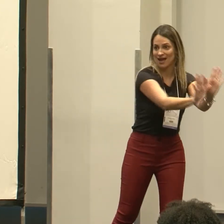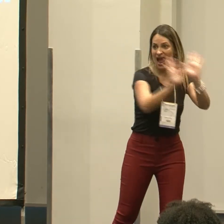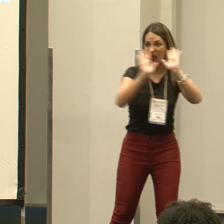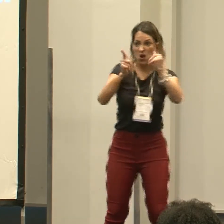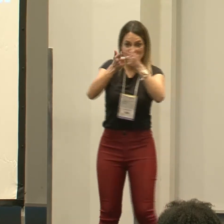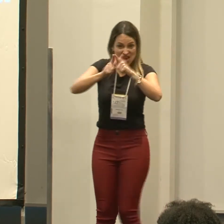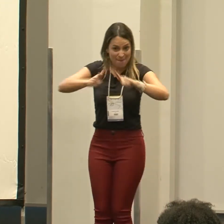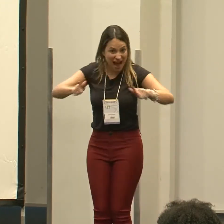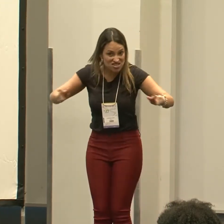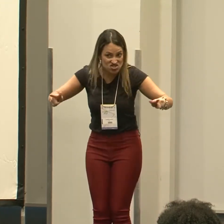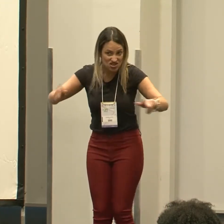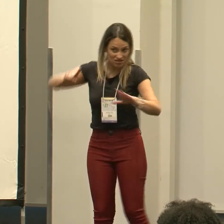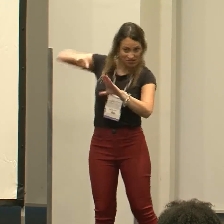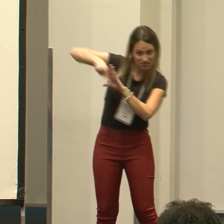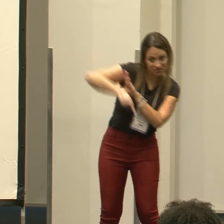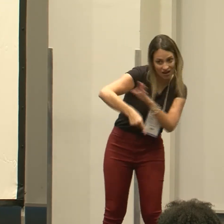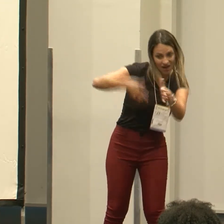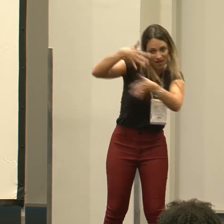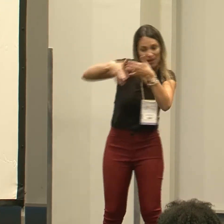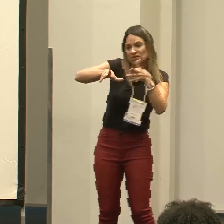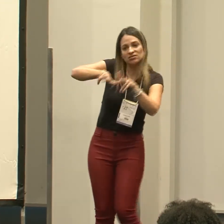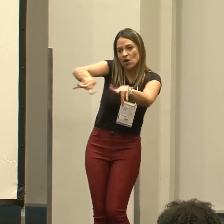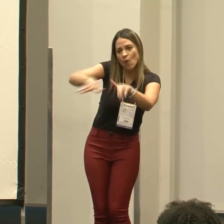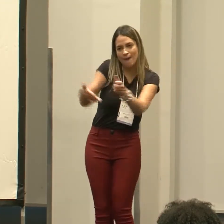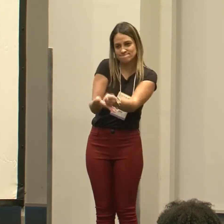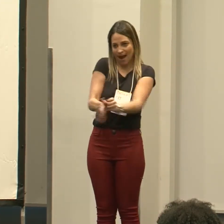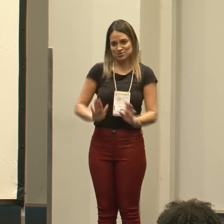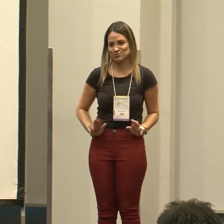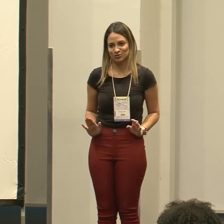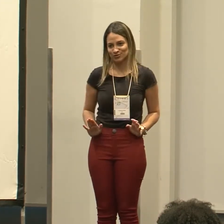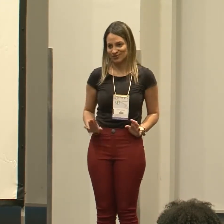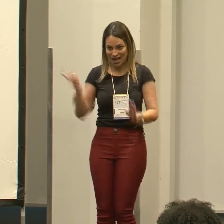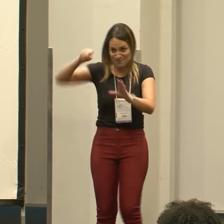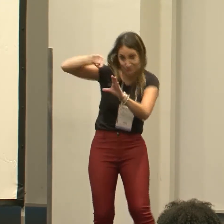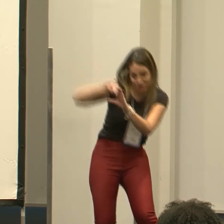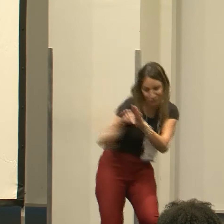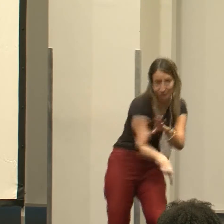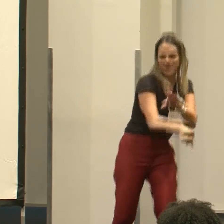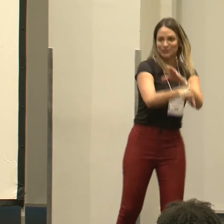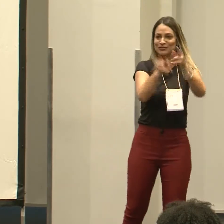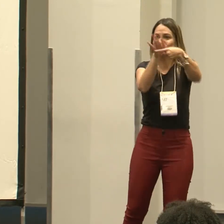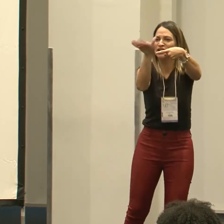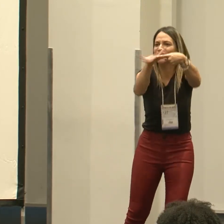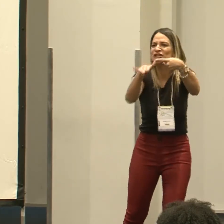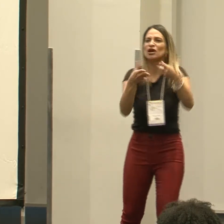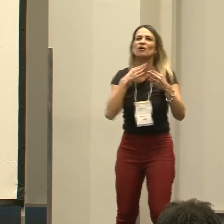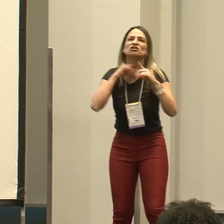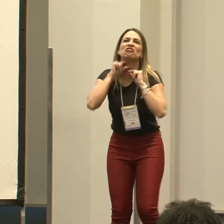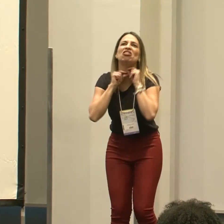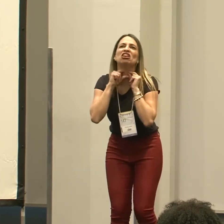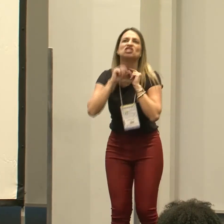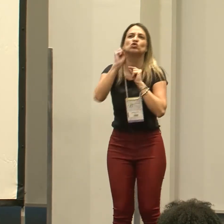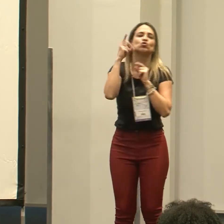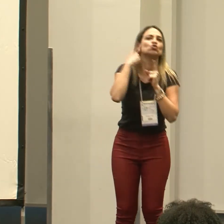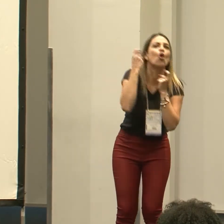uma coisa. Agora, a gramática aprofundada não é básico. É profundo. É a